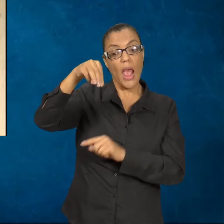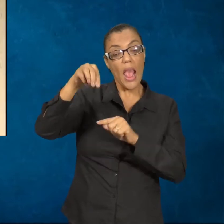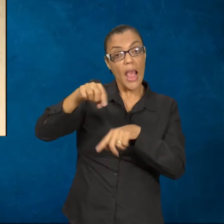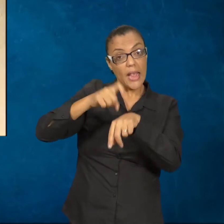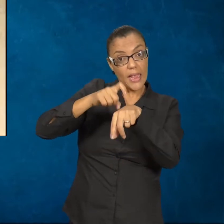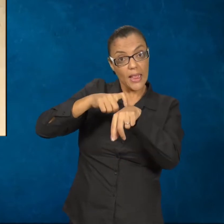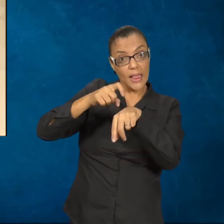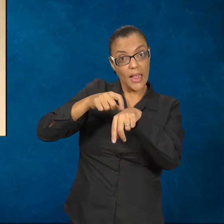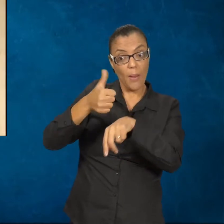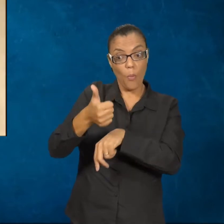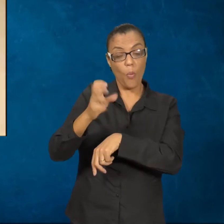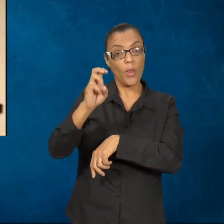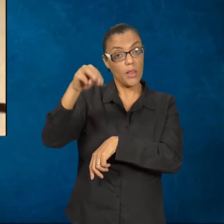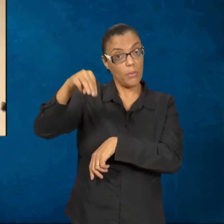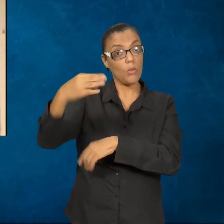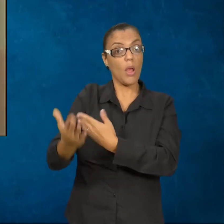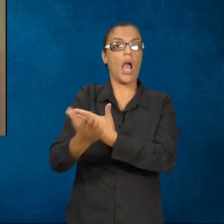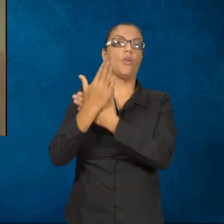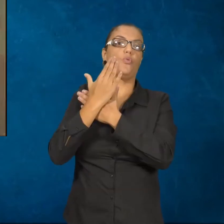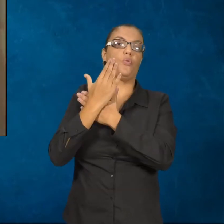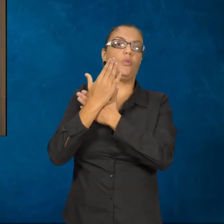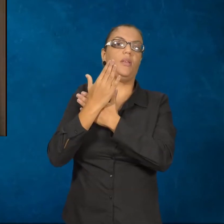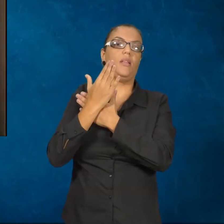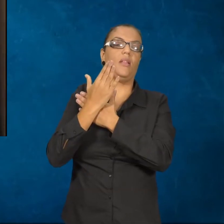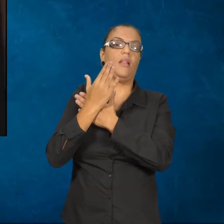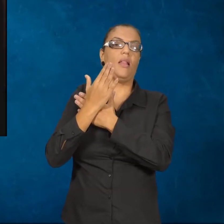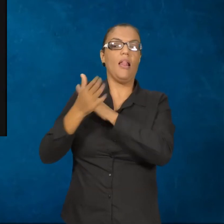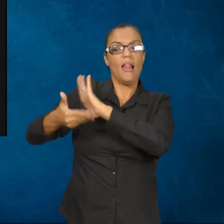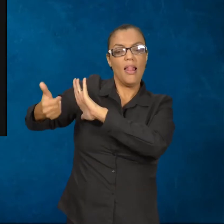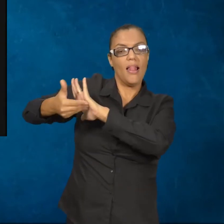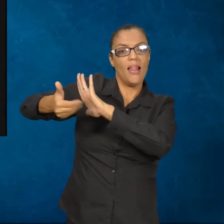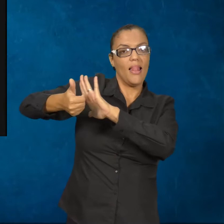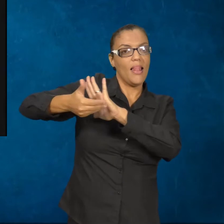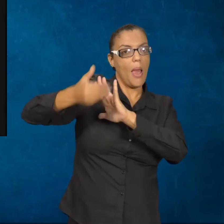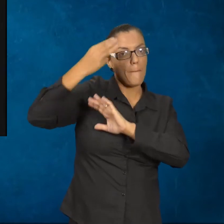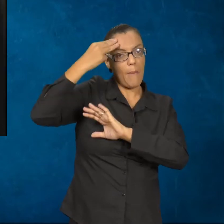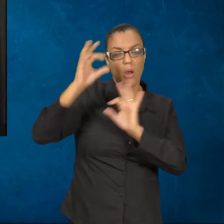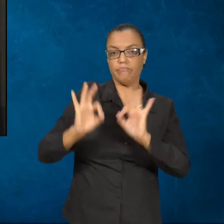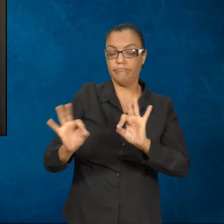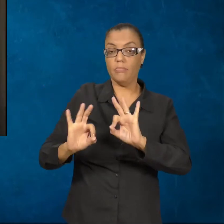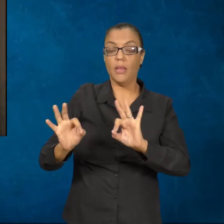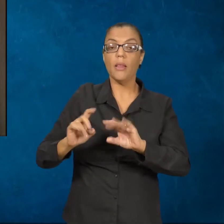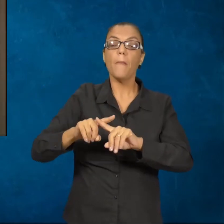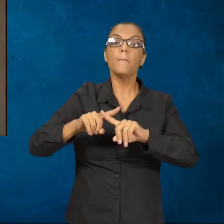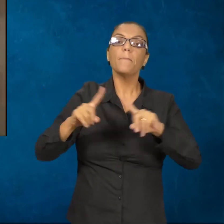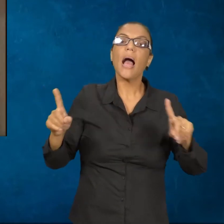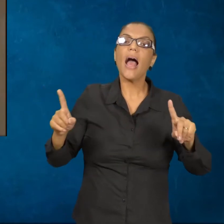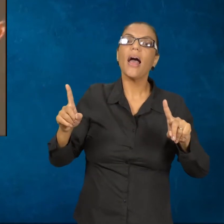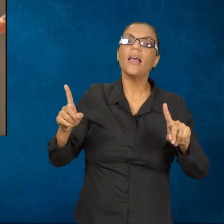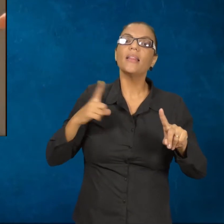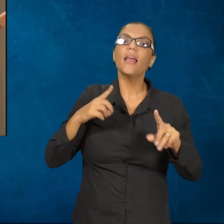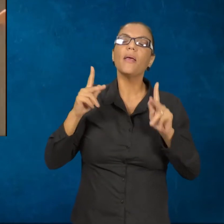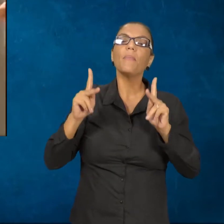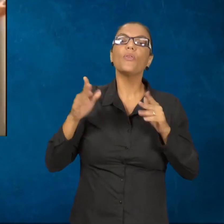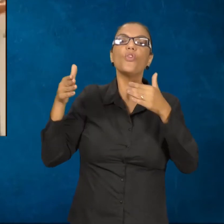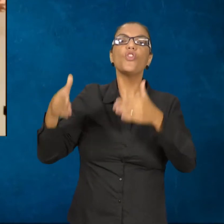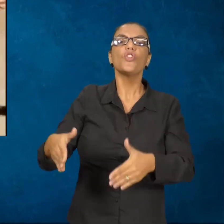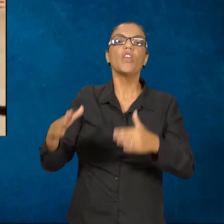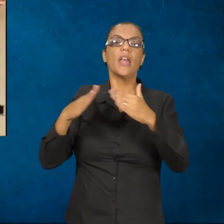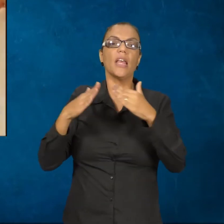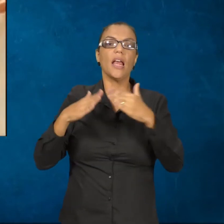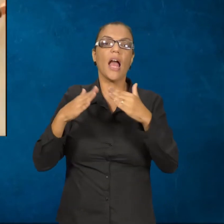esses 15 minutos são renovadores. Agora, tem jovens aí que chegam em casa,